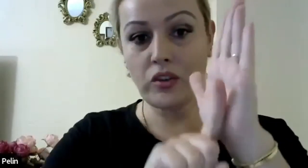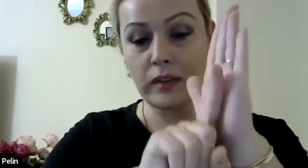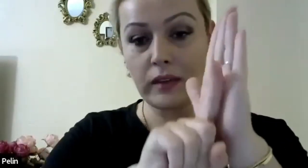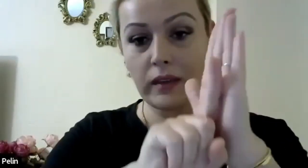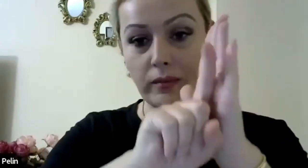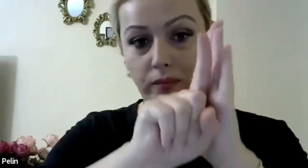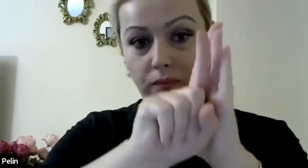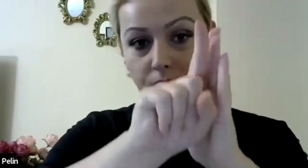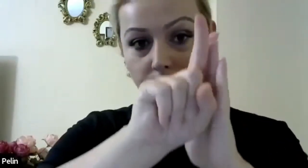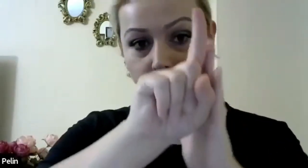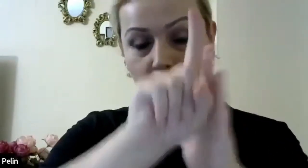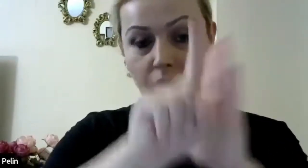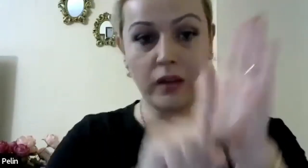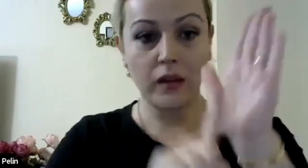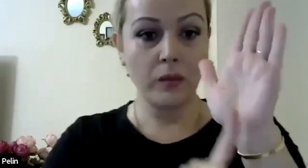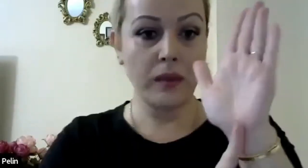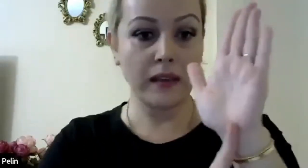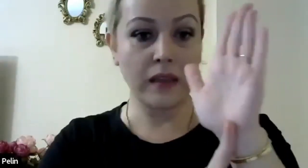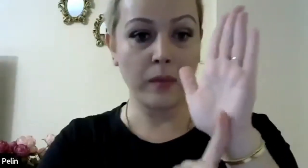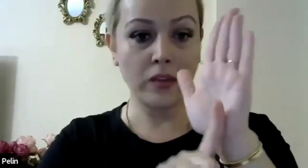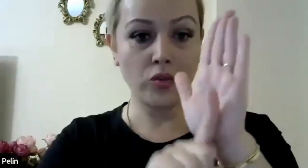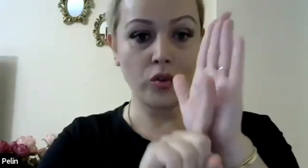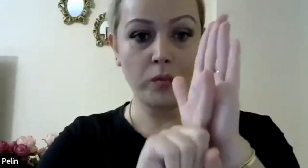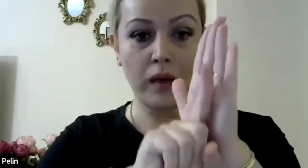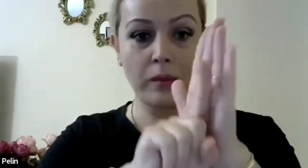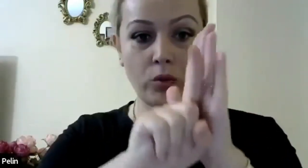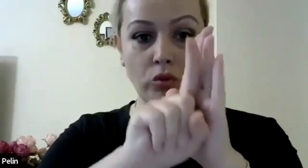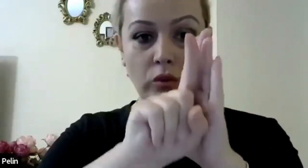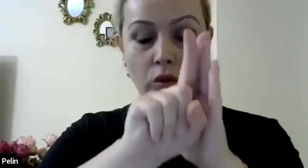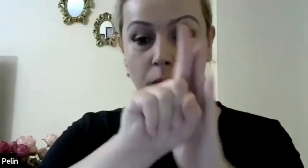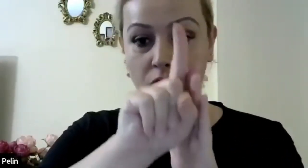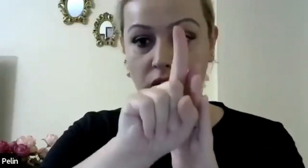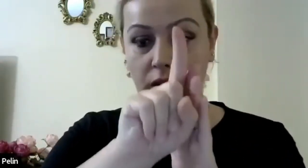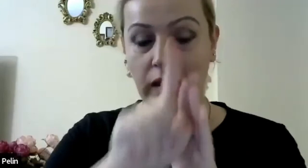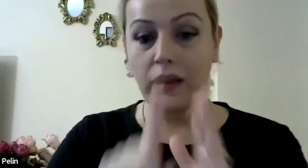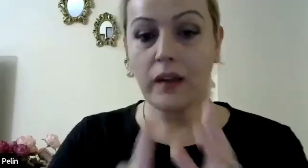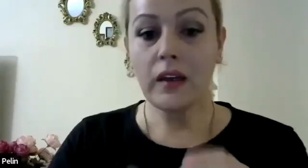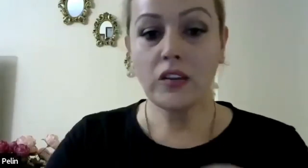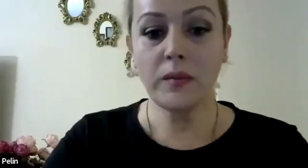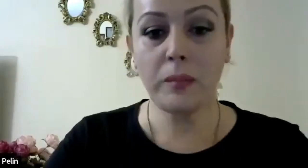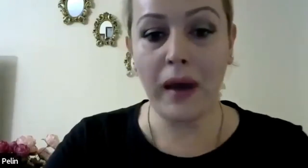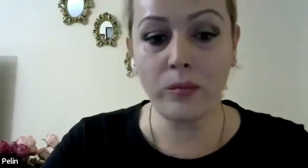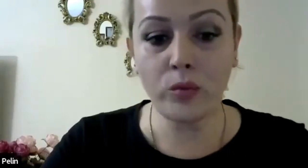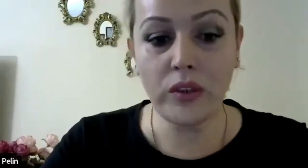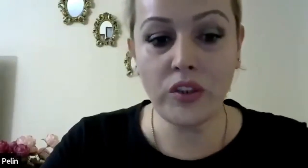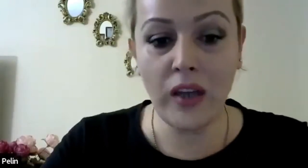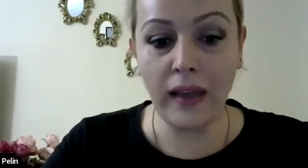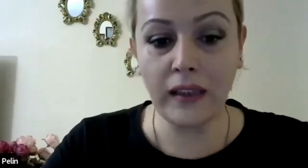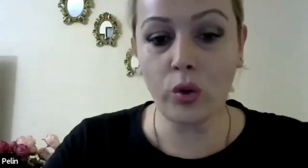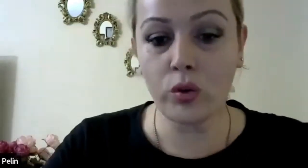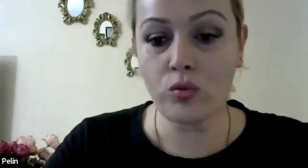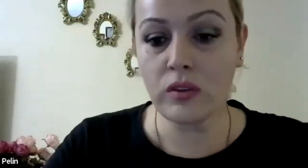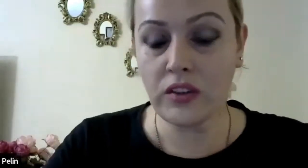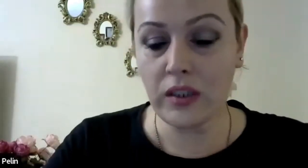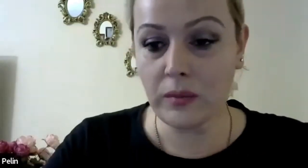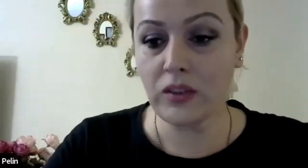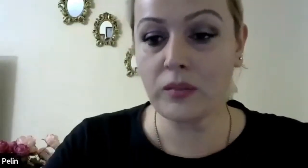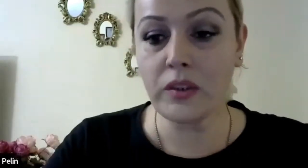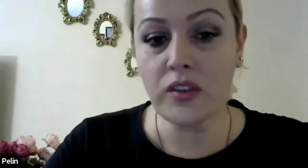Başarılı. Bilekten başlıyorum parmak ucuna doğru başarılı. Şimdi ben bu işareti olumsuza çevirmek için